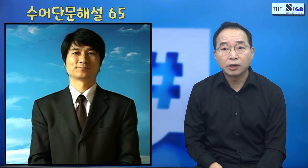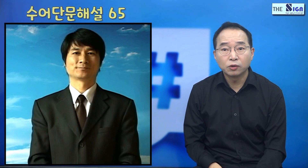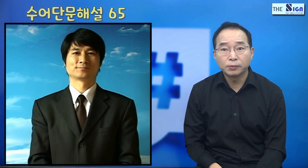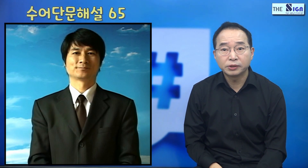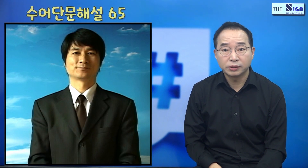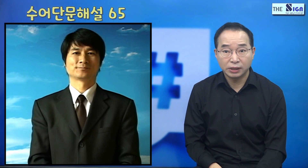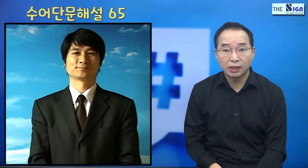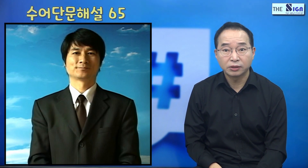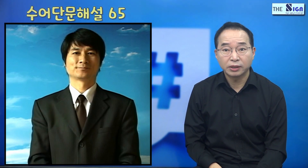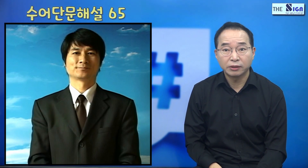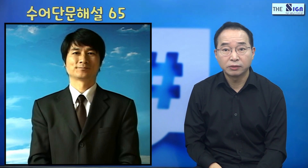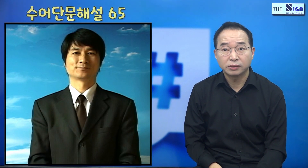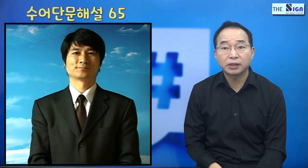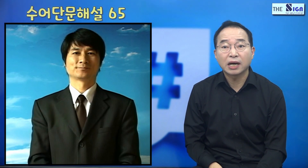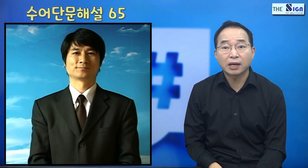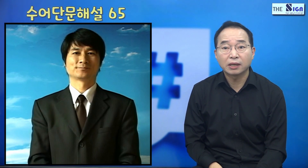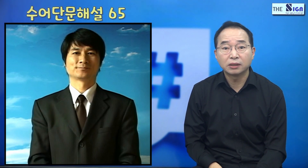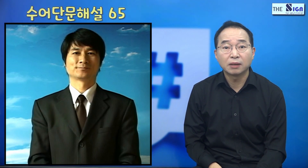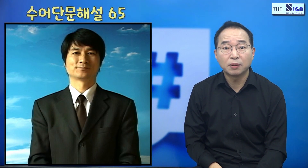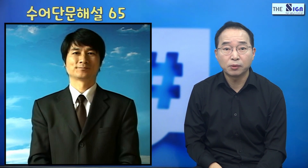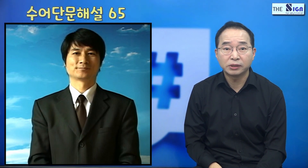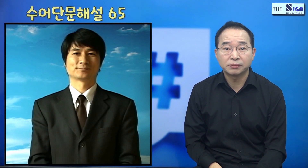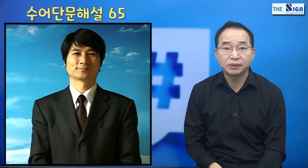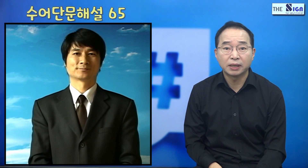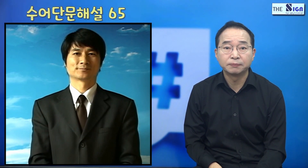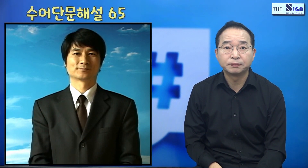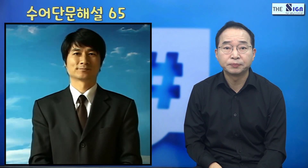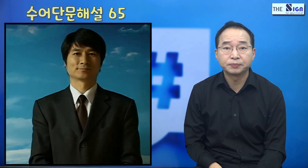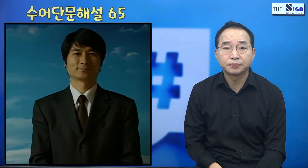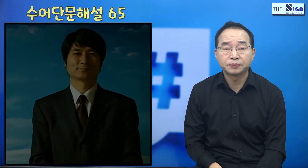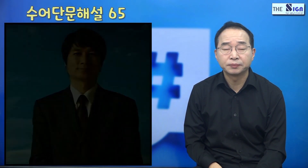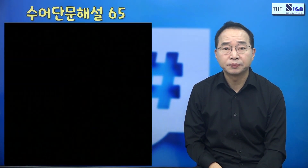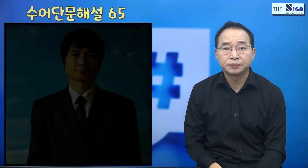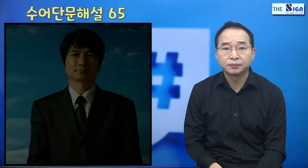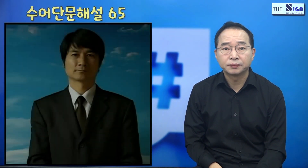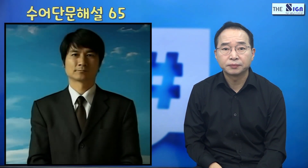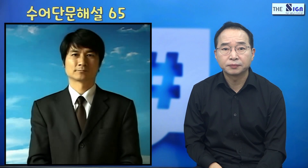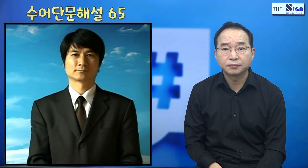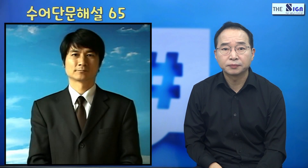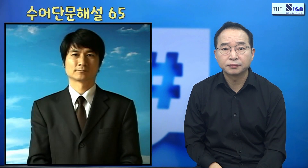자, 내용을 보시고 이해하셨나요? 이제 각각을 한번 보겠습니다.